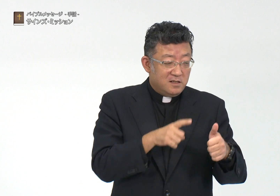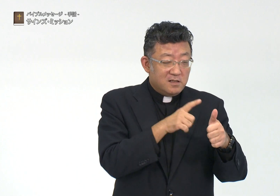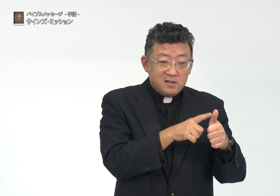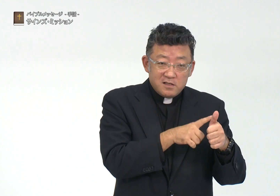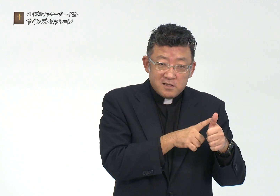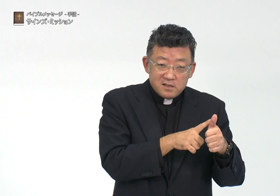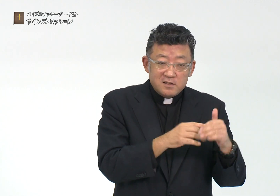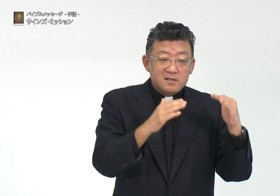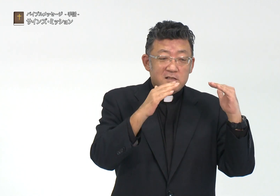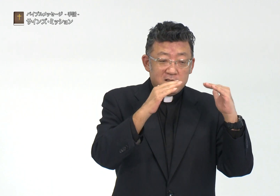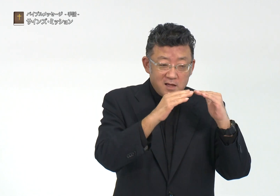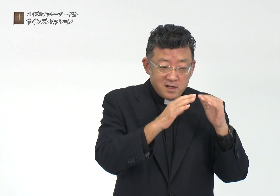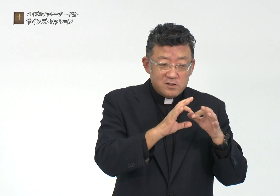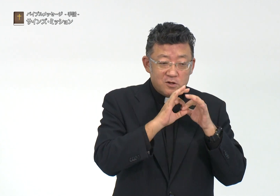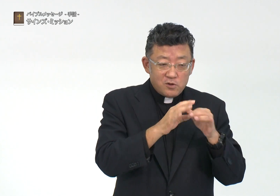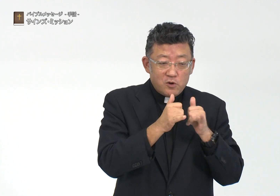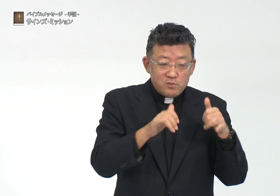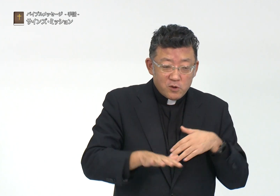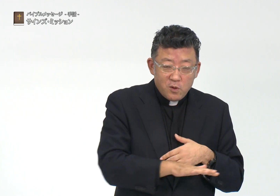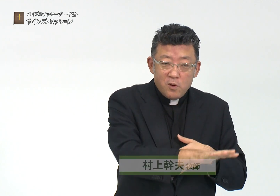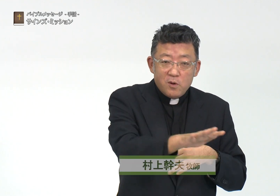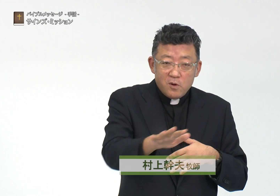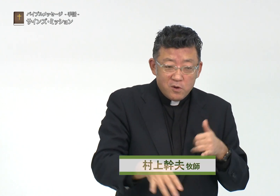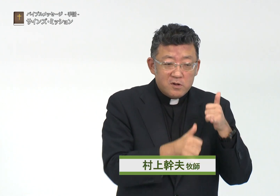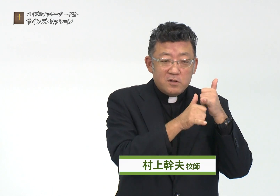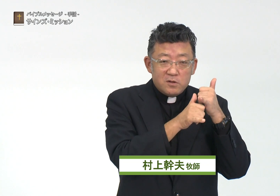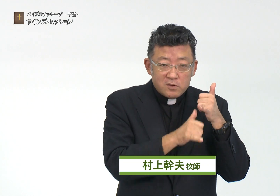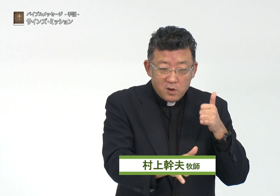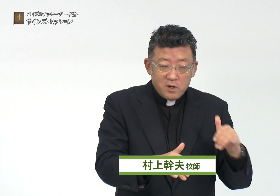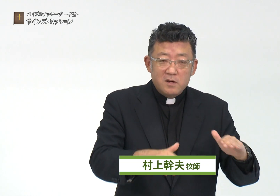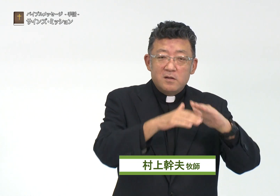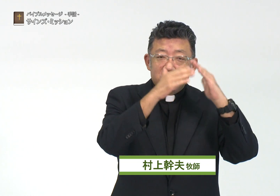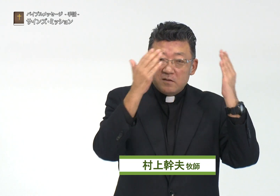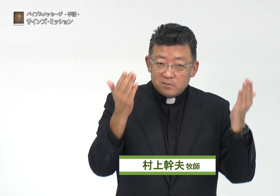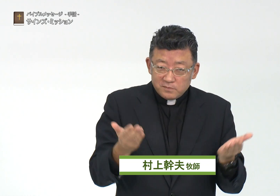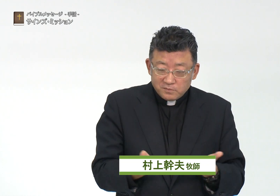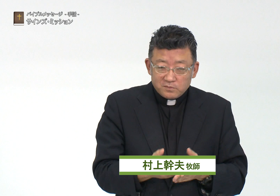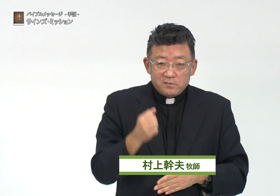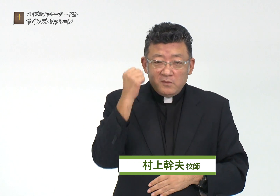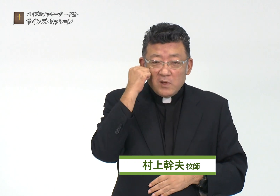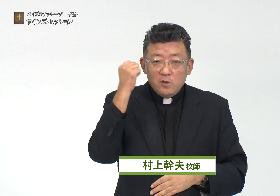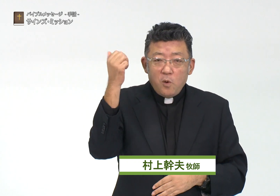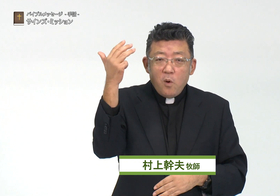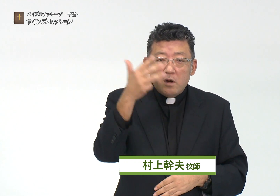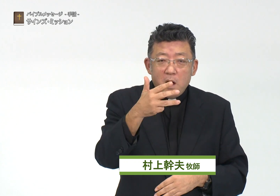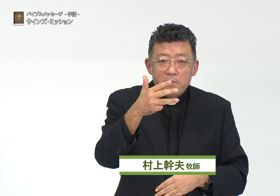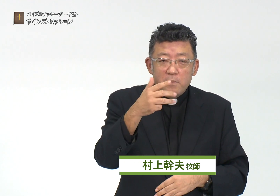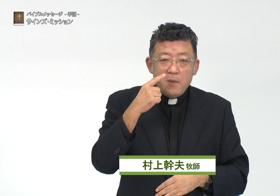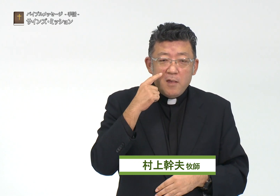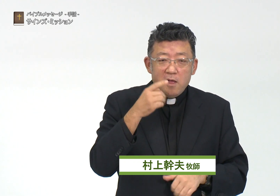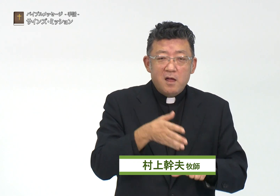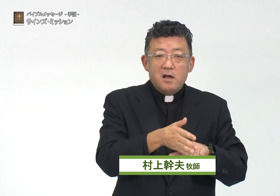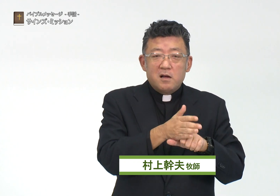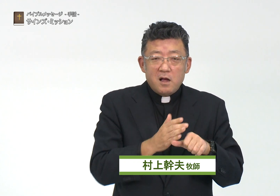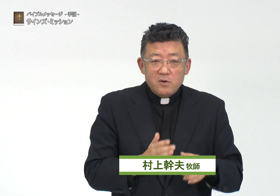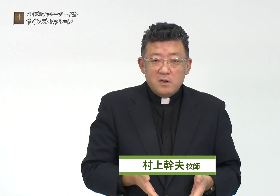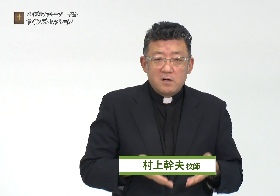も神からアブラハムの家の者は皆よようにわたり8日目に